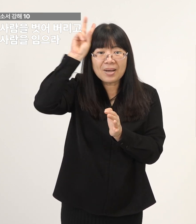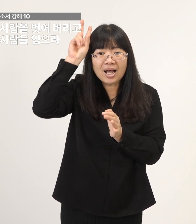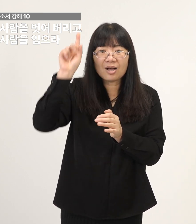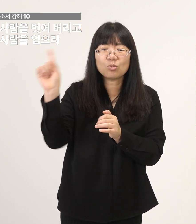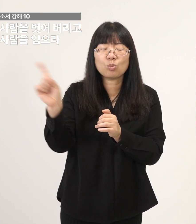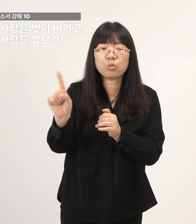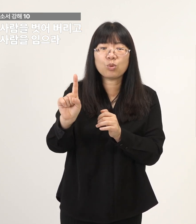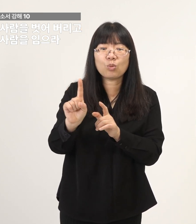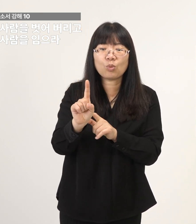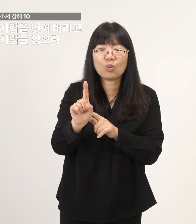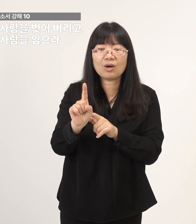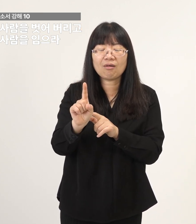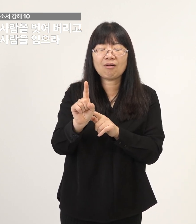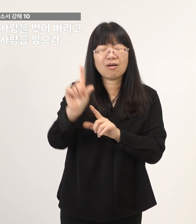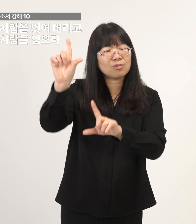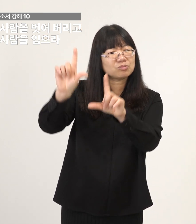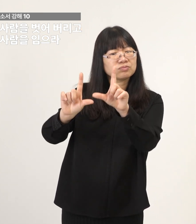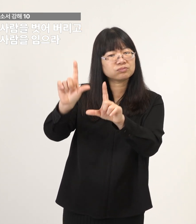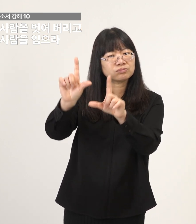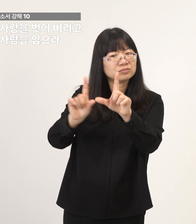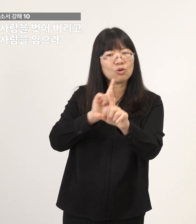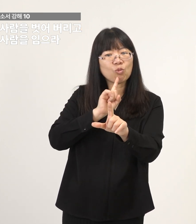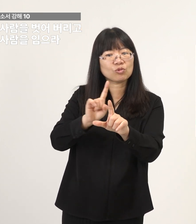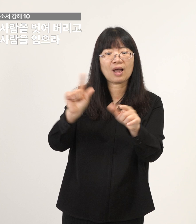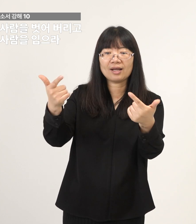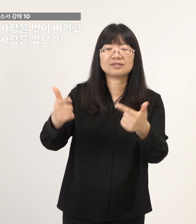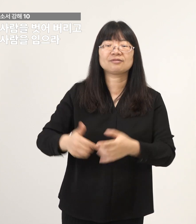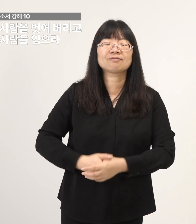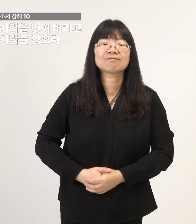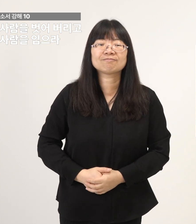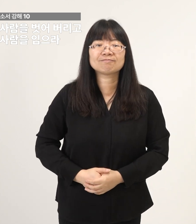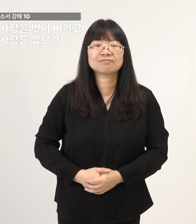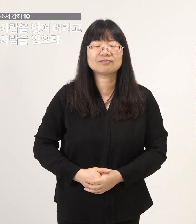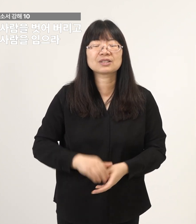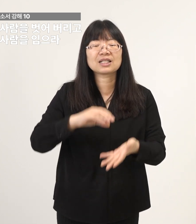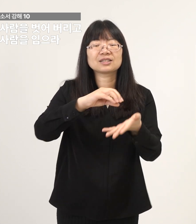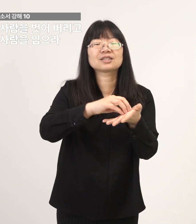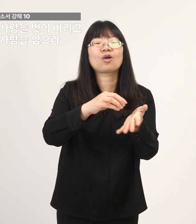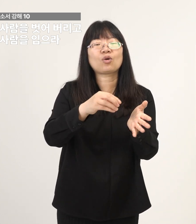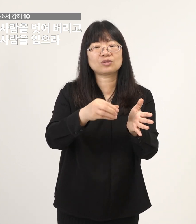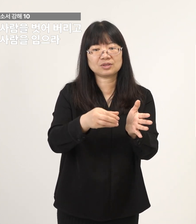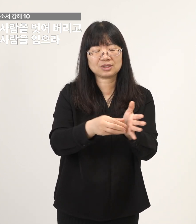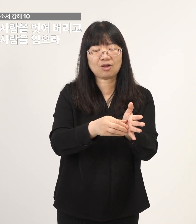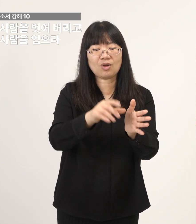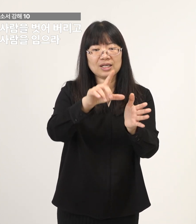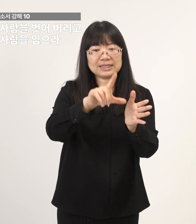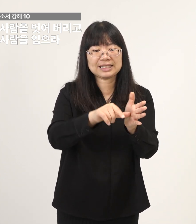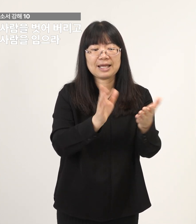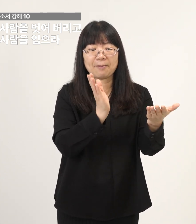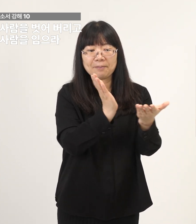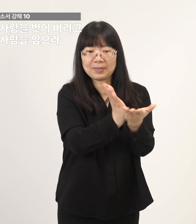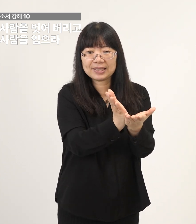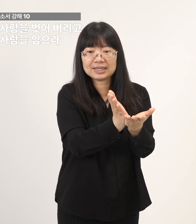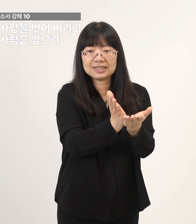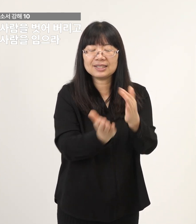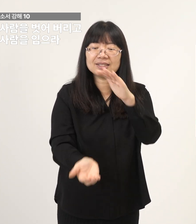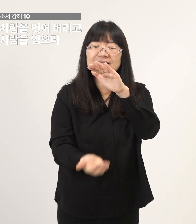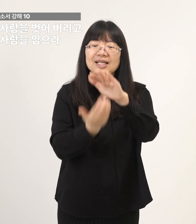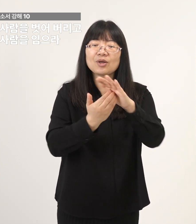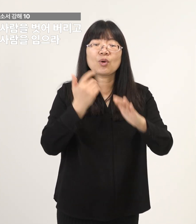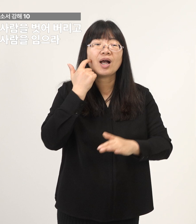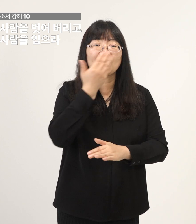이런 이미지의 언어가 아니에요. 적절한 최고의 아름다운